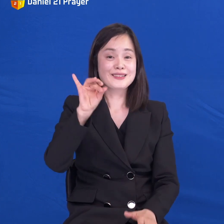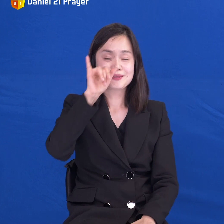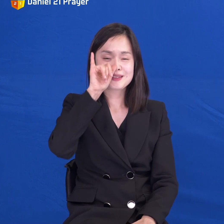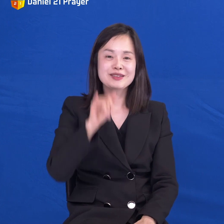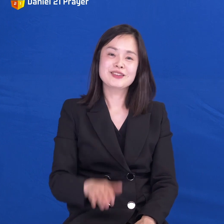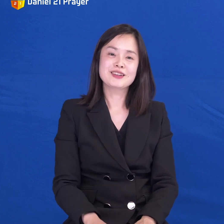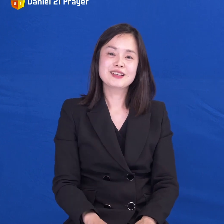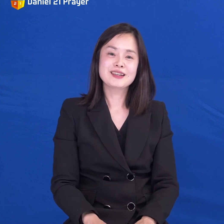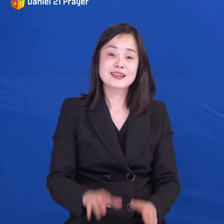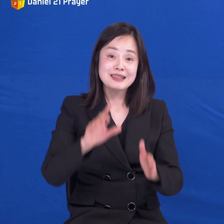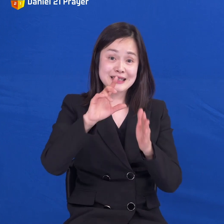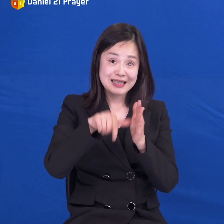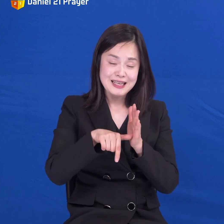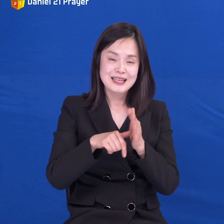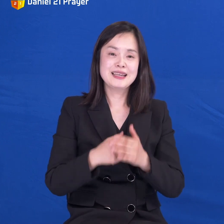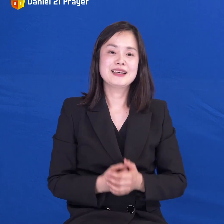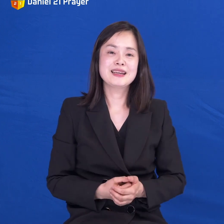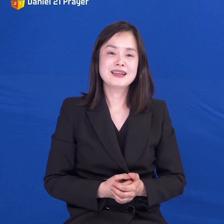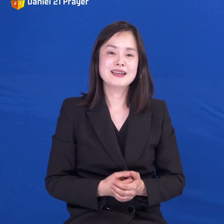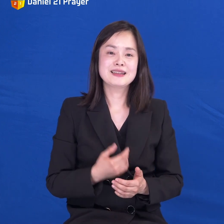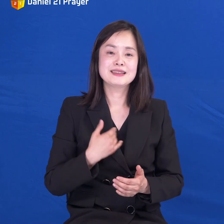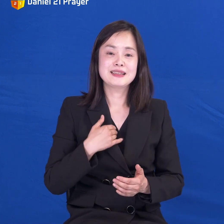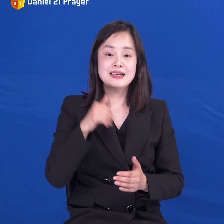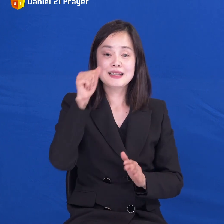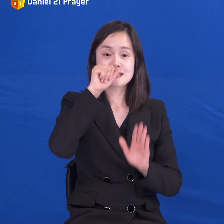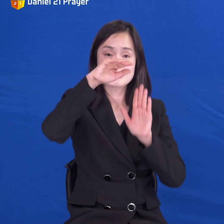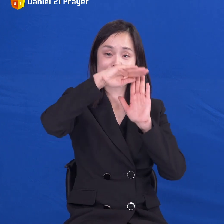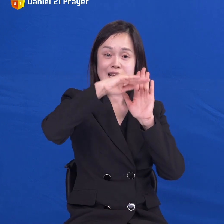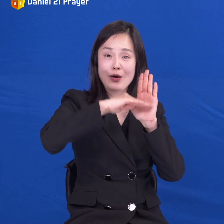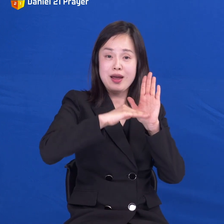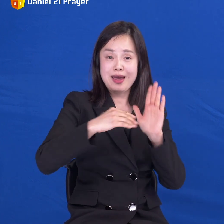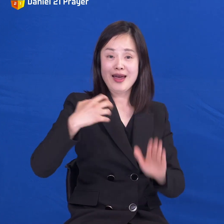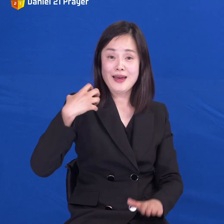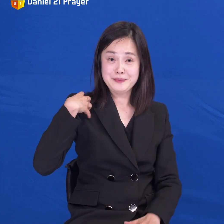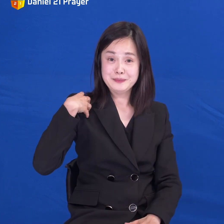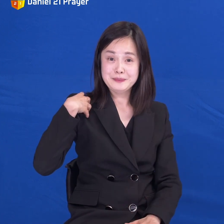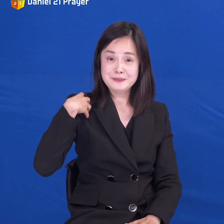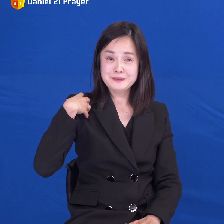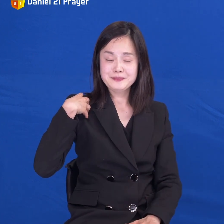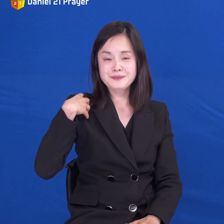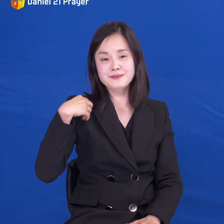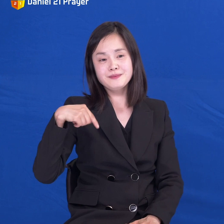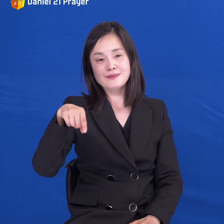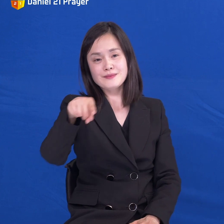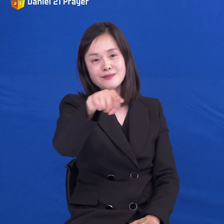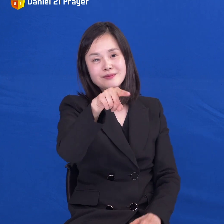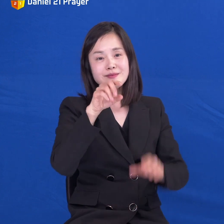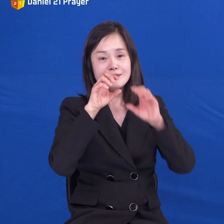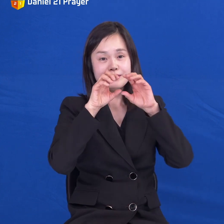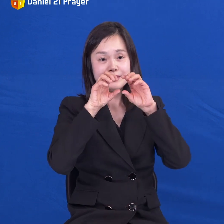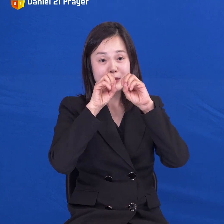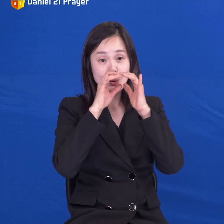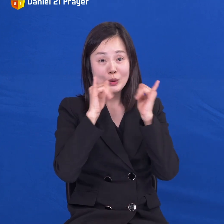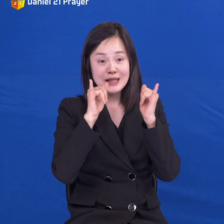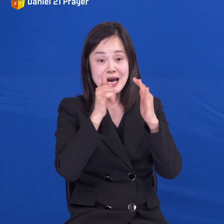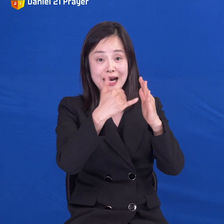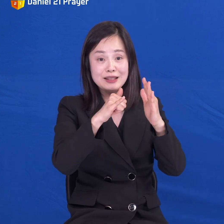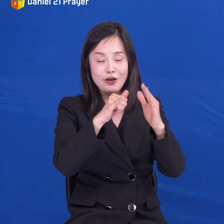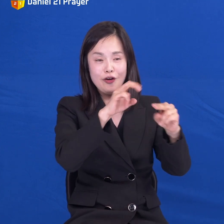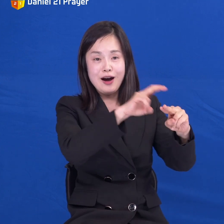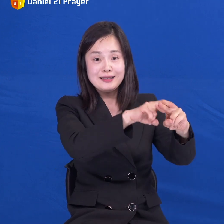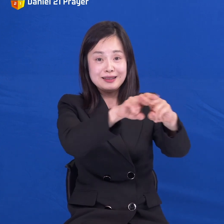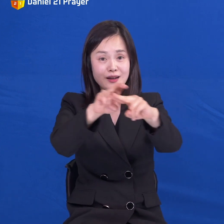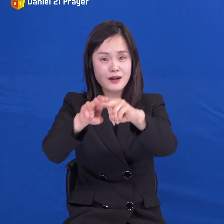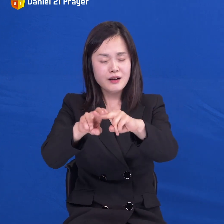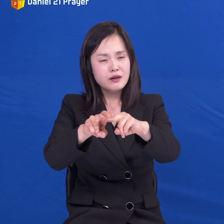그때 기도회가 있는데 제가 사회를 보았어요. 맨 뒤에 우리 선교사님 가정이 앉아 계시는데 우울해